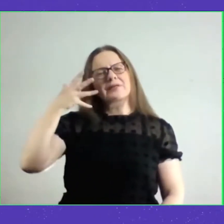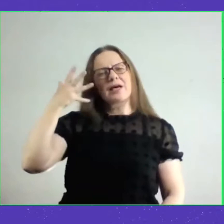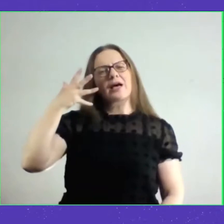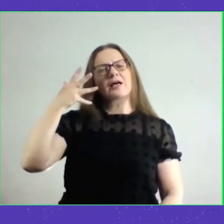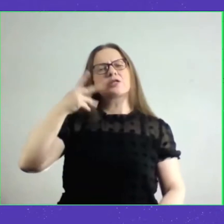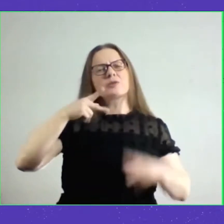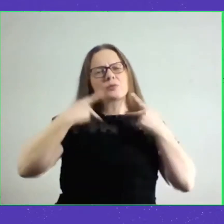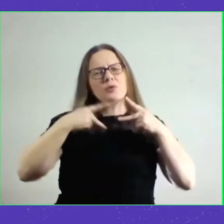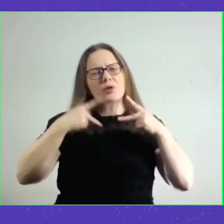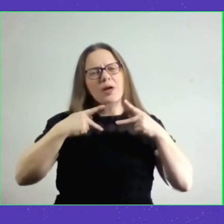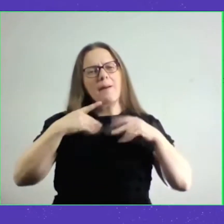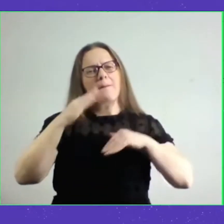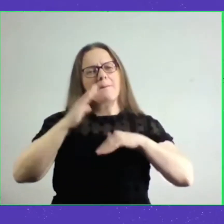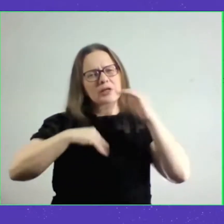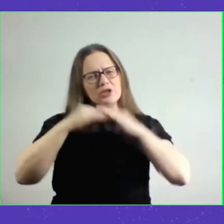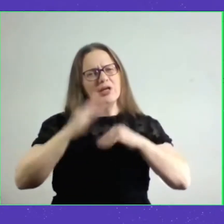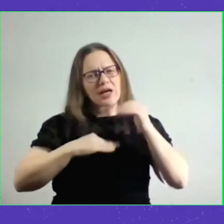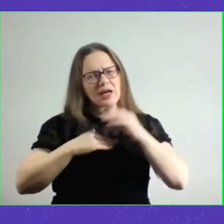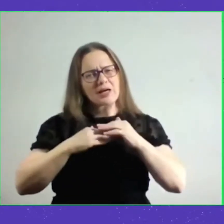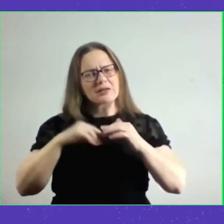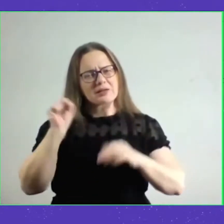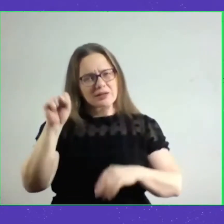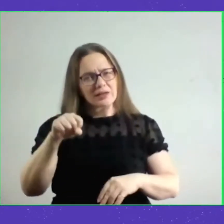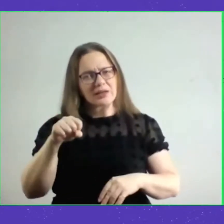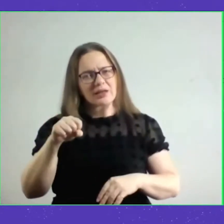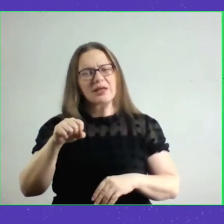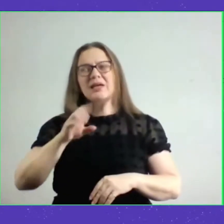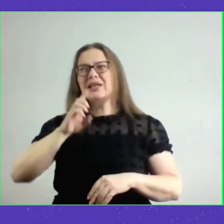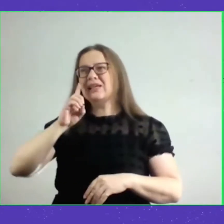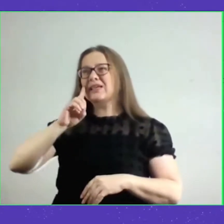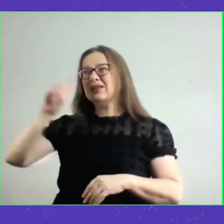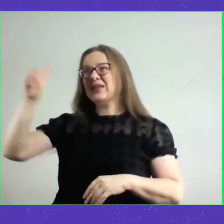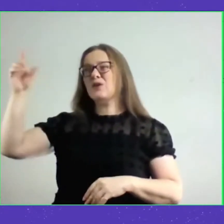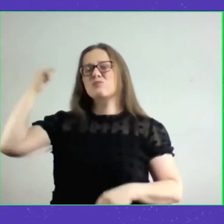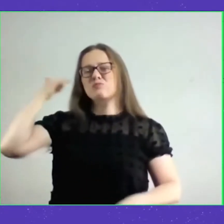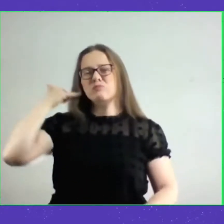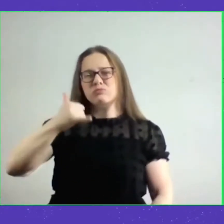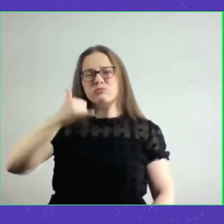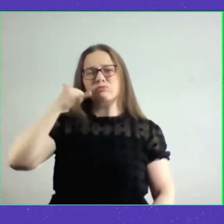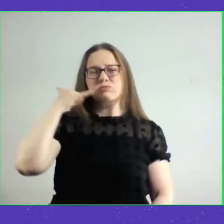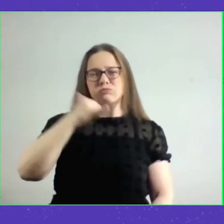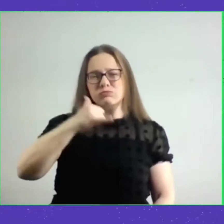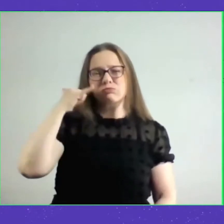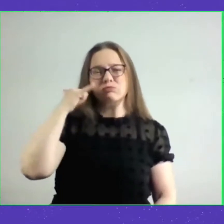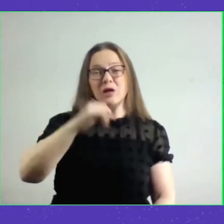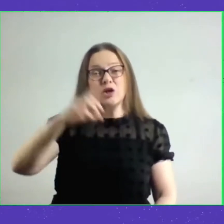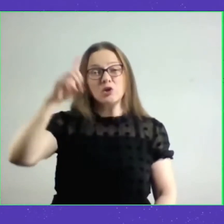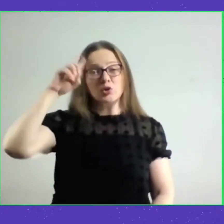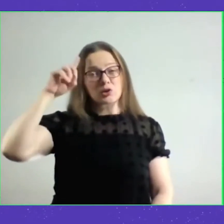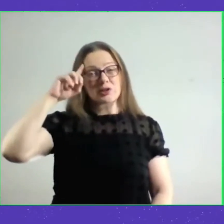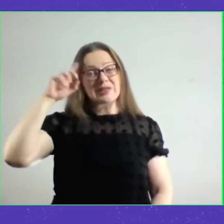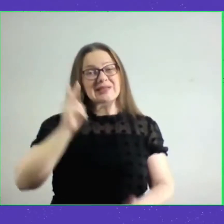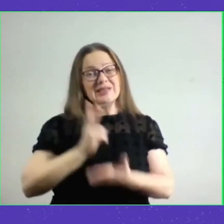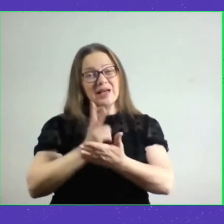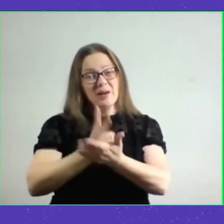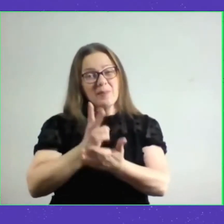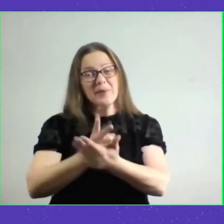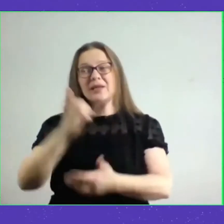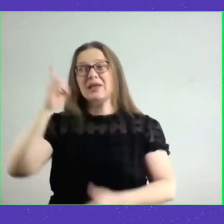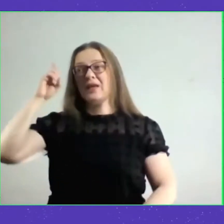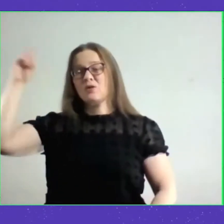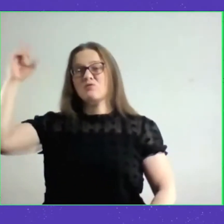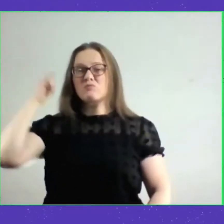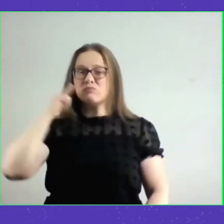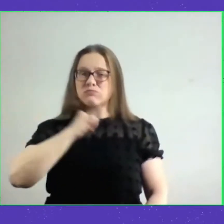constantemente, incansavelmente, com muita paciência, com muito carinho. Vale a pena a gente pegar essa palavra e aplicar e ter a vida